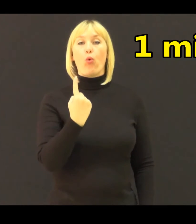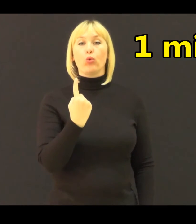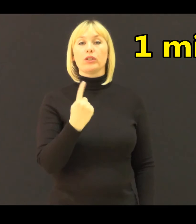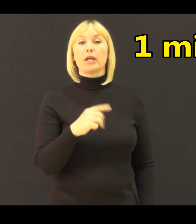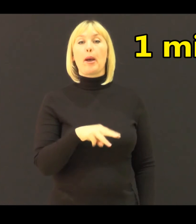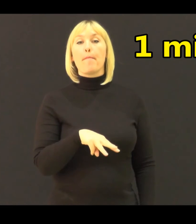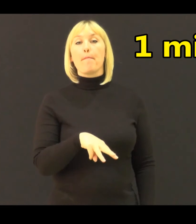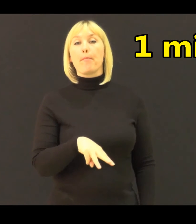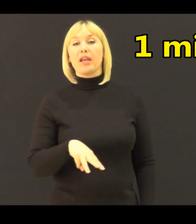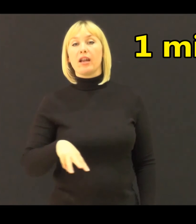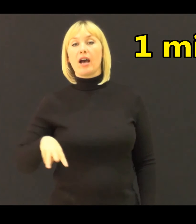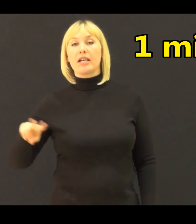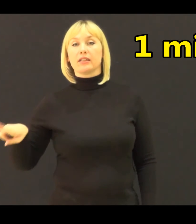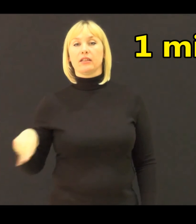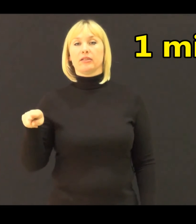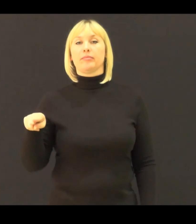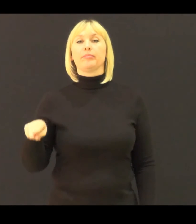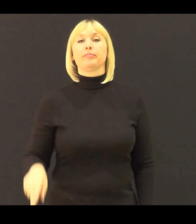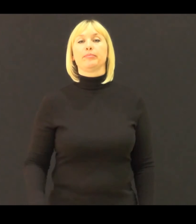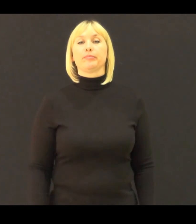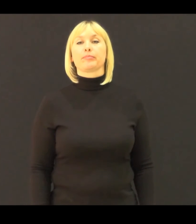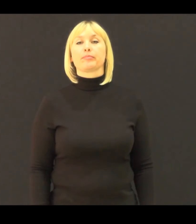Un miliard.